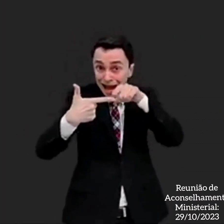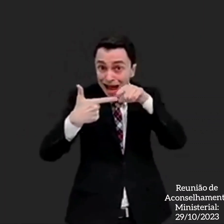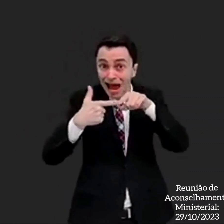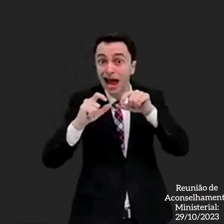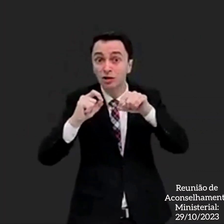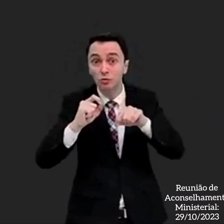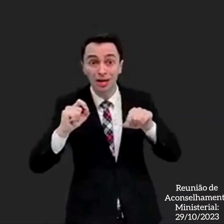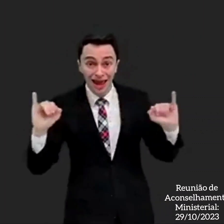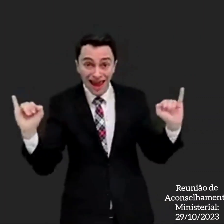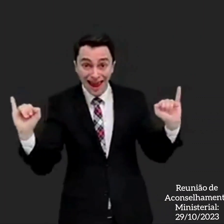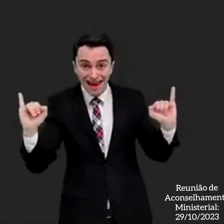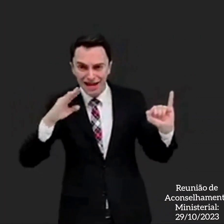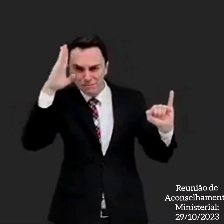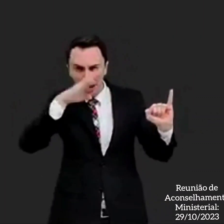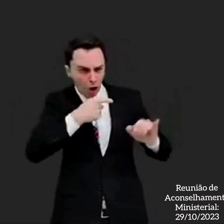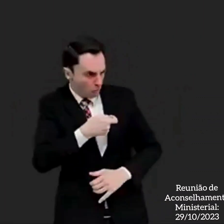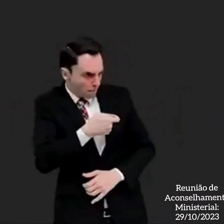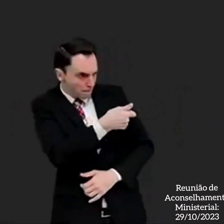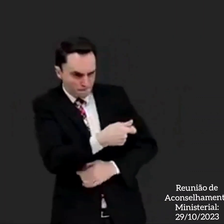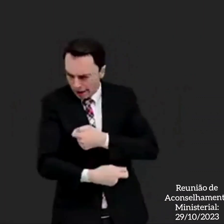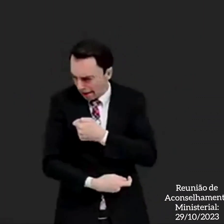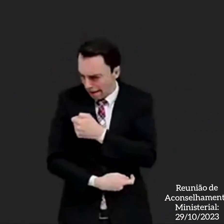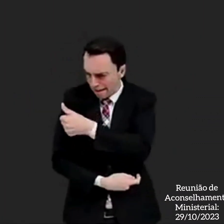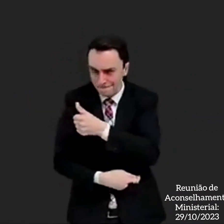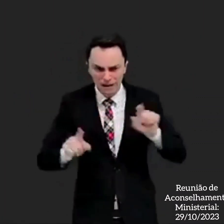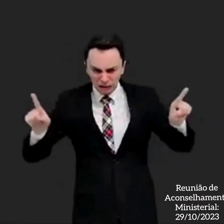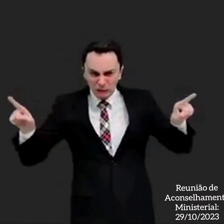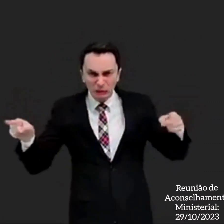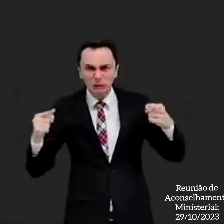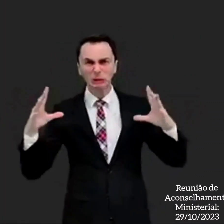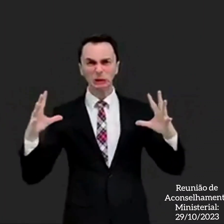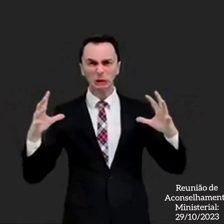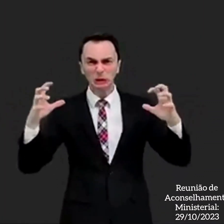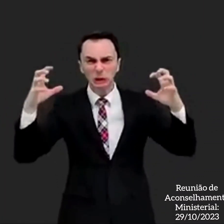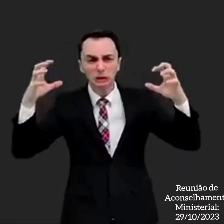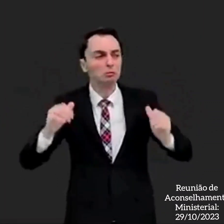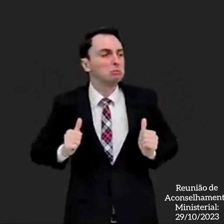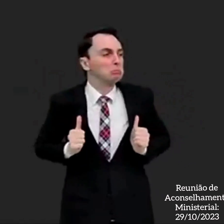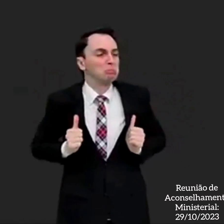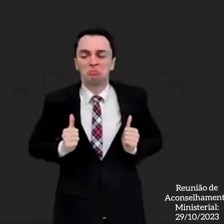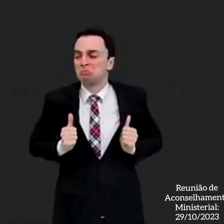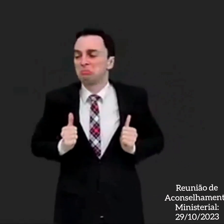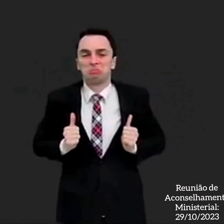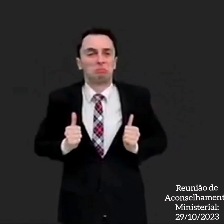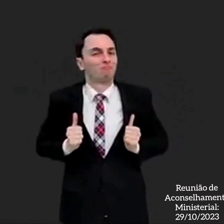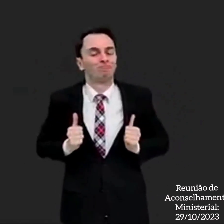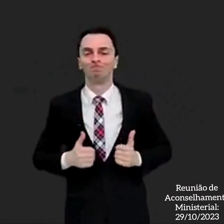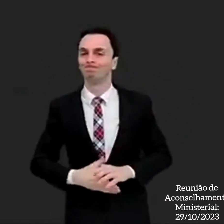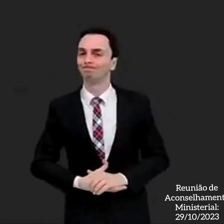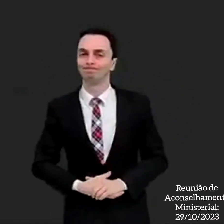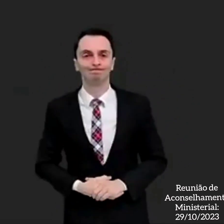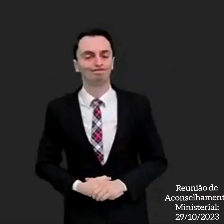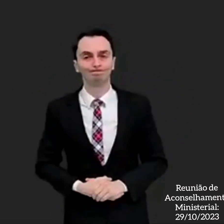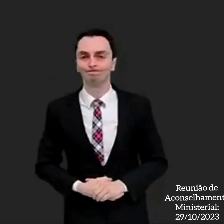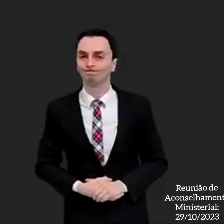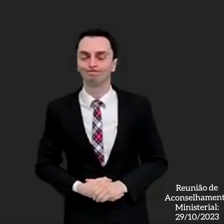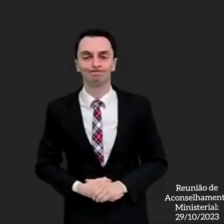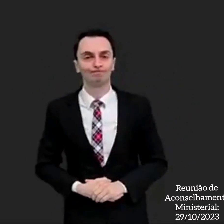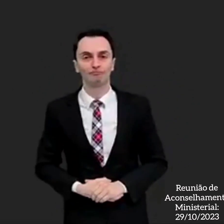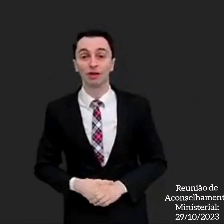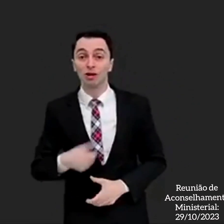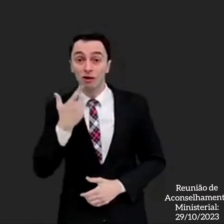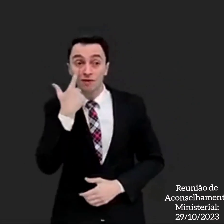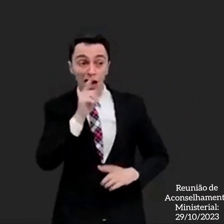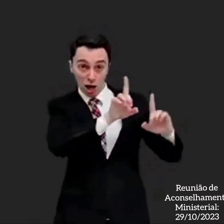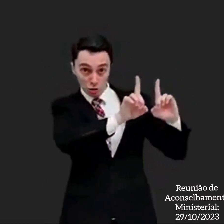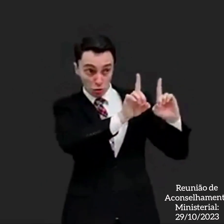entre irmãos. Provérbios 6, 16 a 19. Vejamos os citados